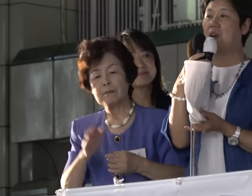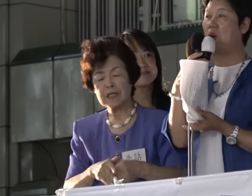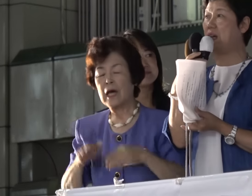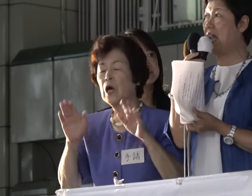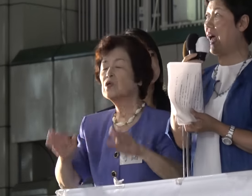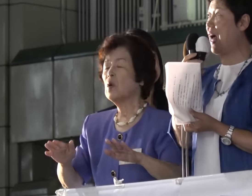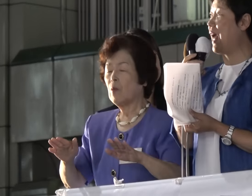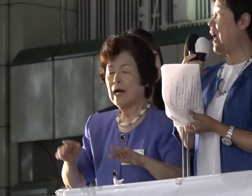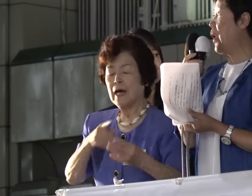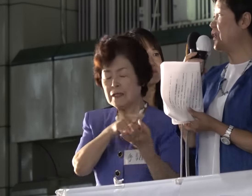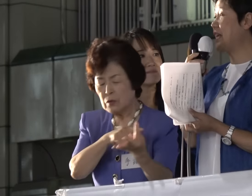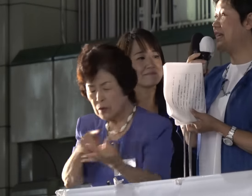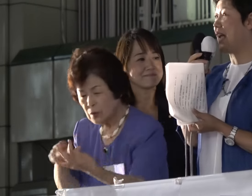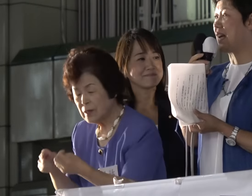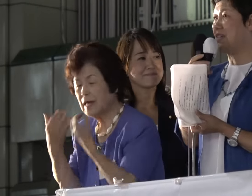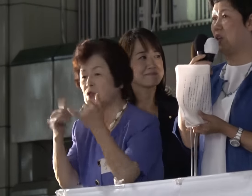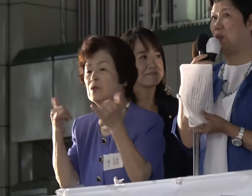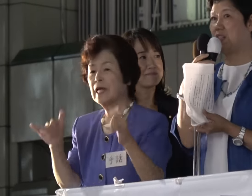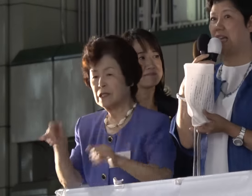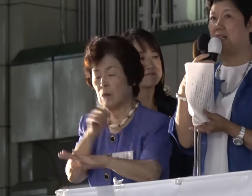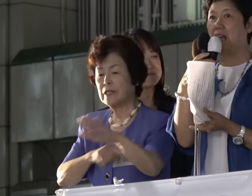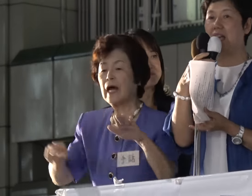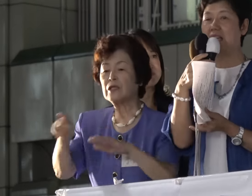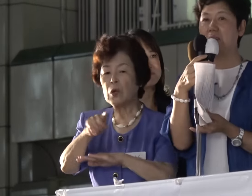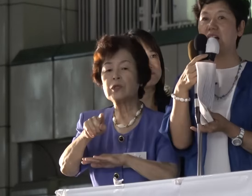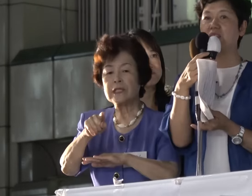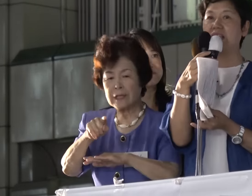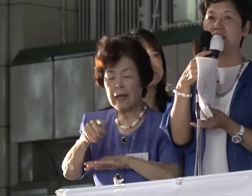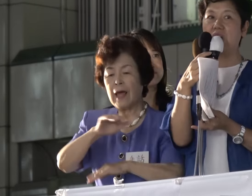民連合から法政大学教授、